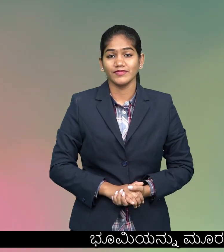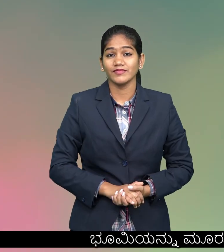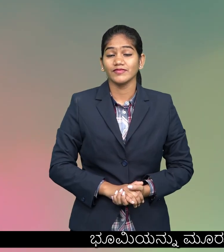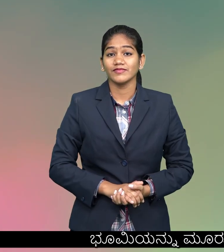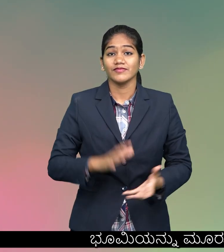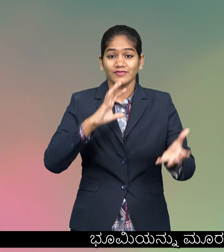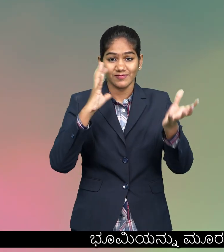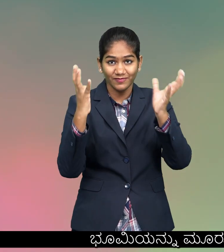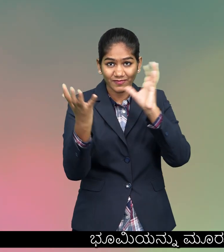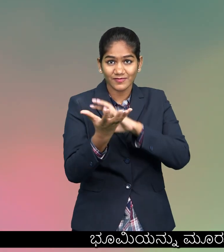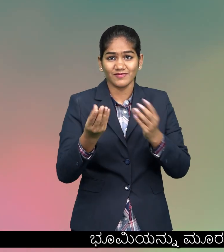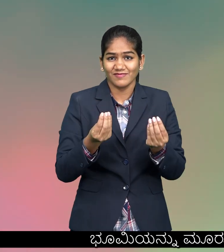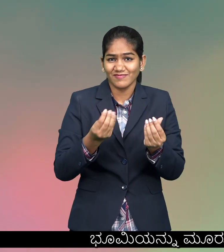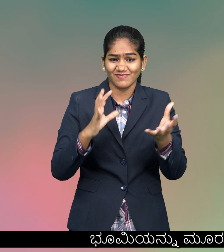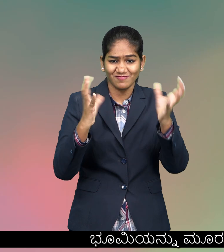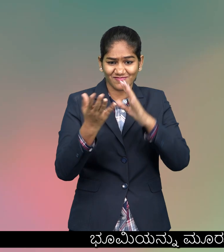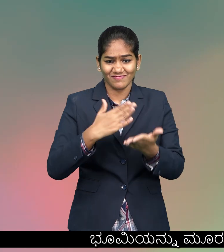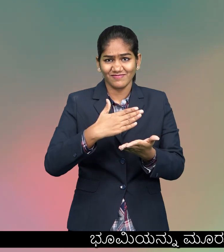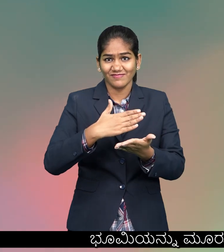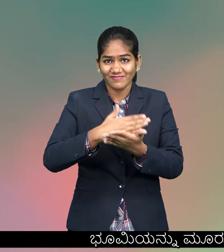ಭೂಮಿಯನ್ನು 3 ವಲಯಗಳಾಗಿ ವಿಂಗಡಿಸಲಾಗಿದೆ.